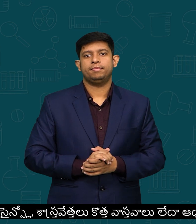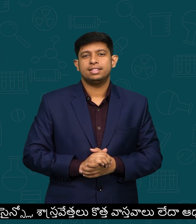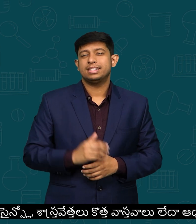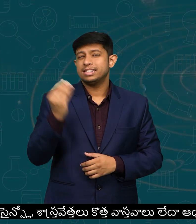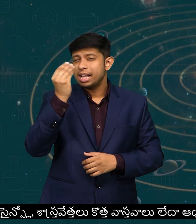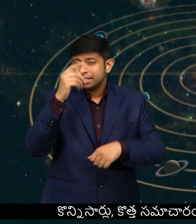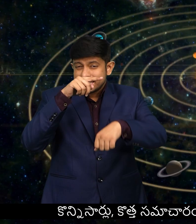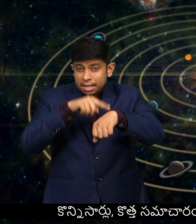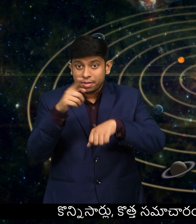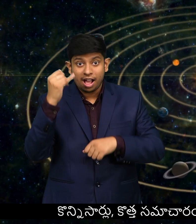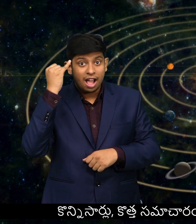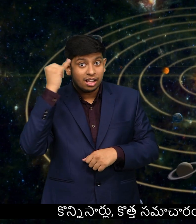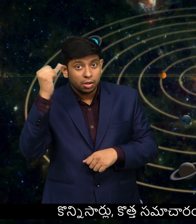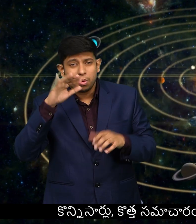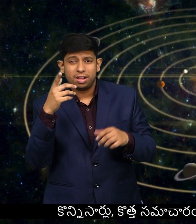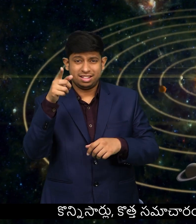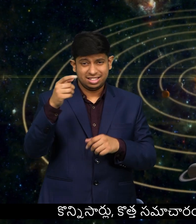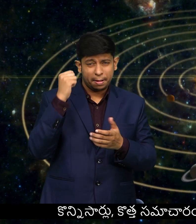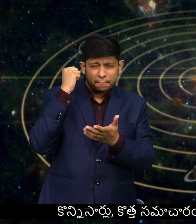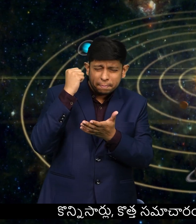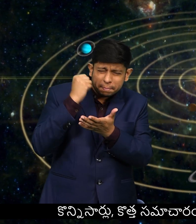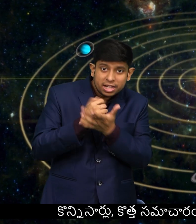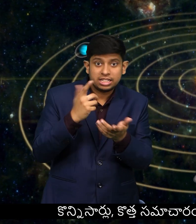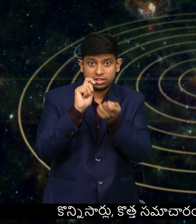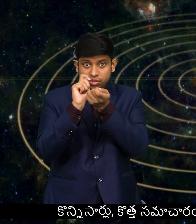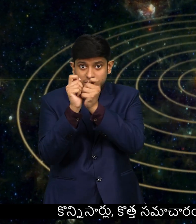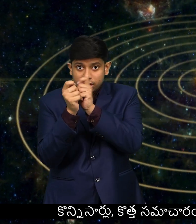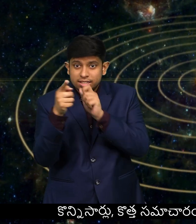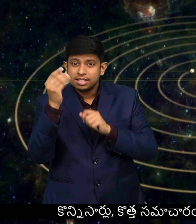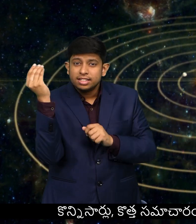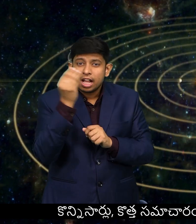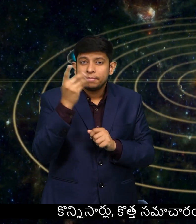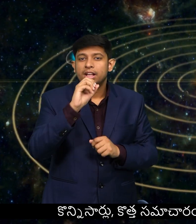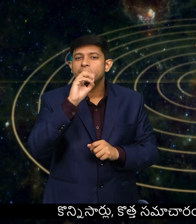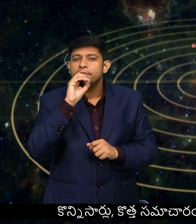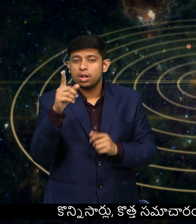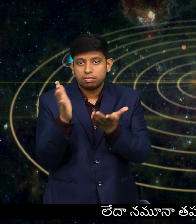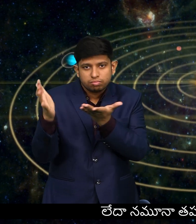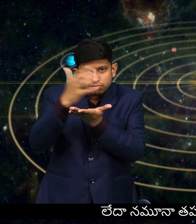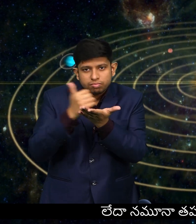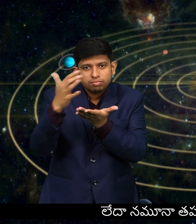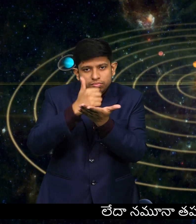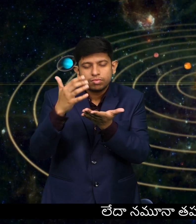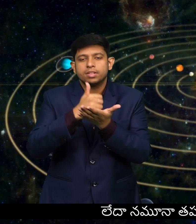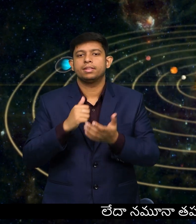మారతాయి. కొన్నిసార్లు కొత్త సమాచారం సేకరించినందున ఒక ఆలోచన లేదా